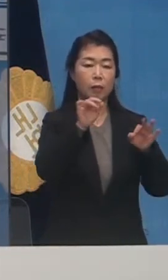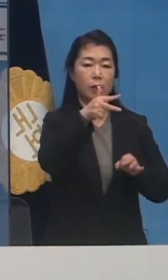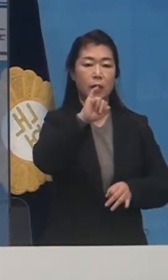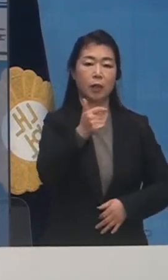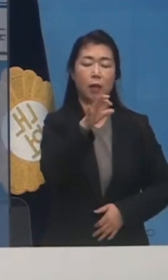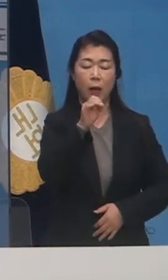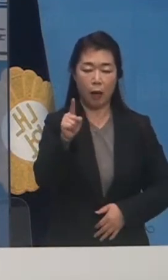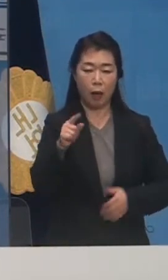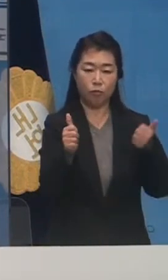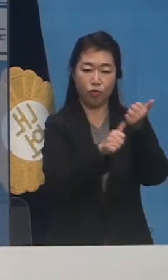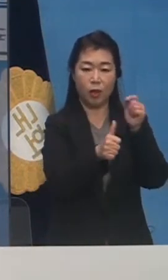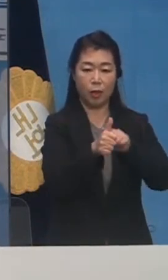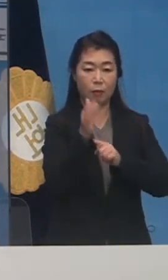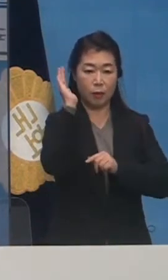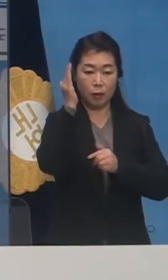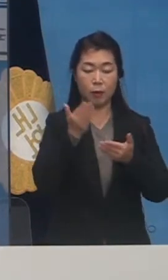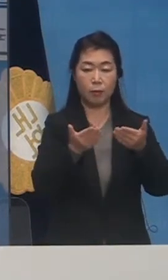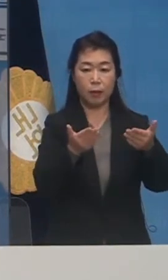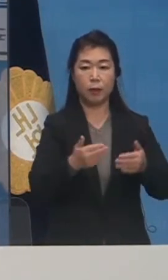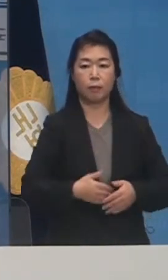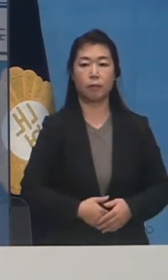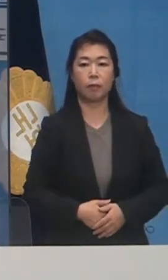있겠습니다.